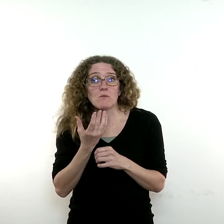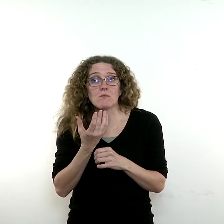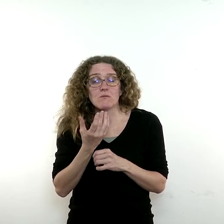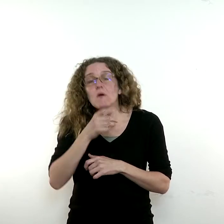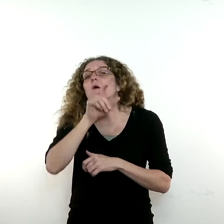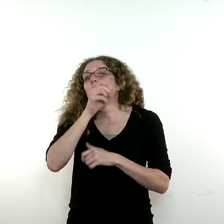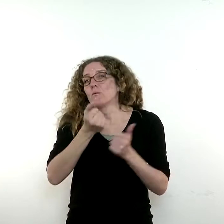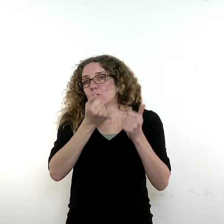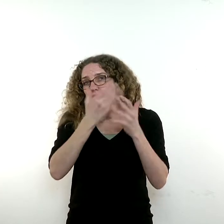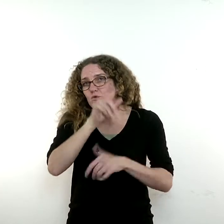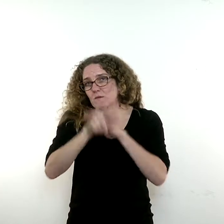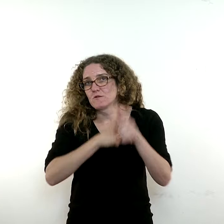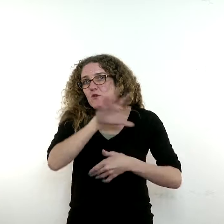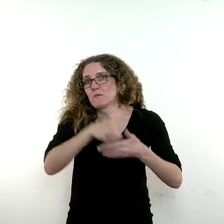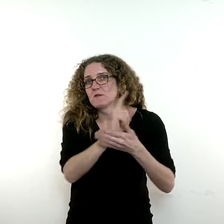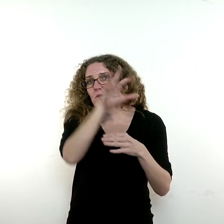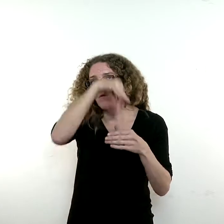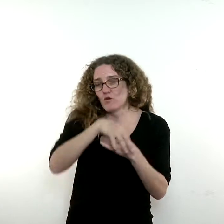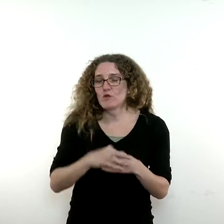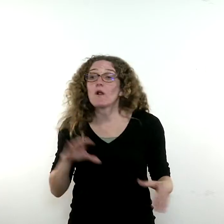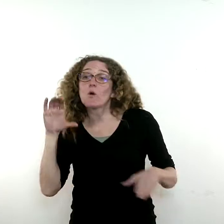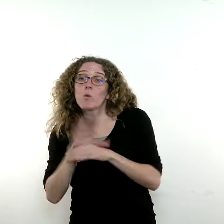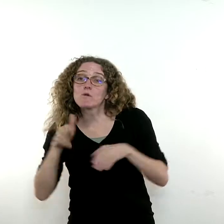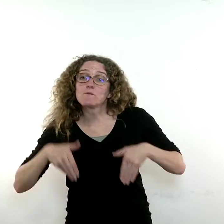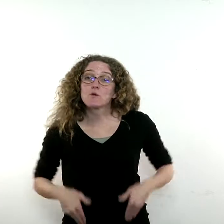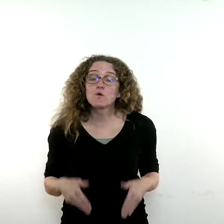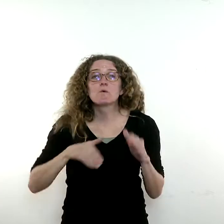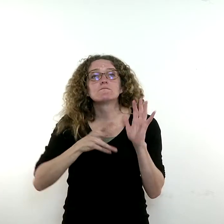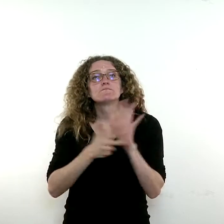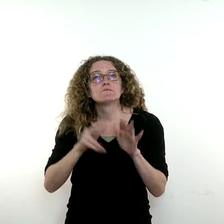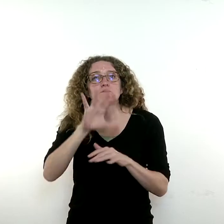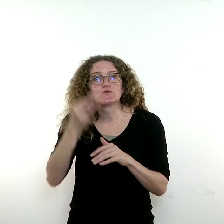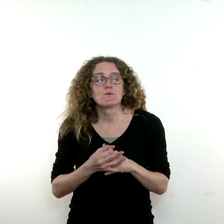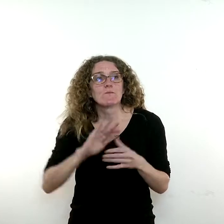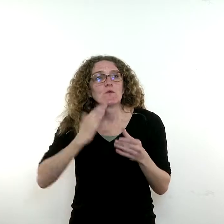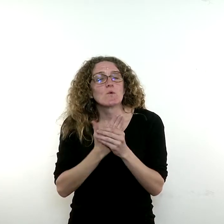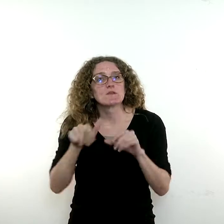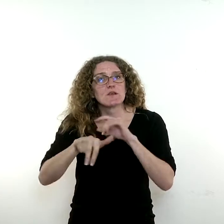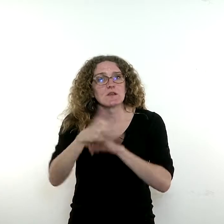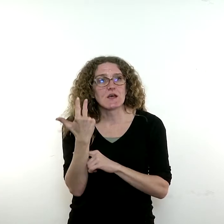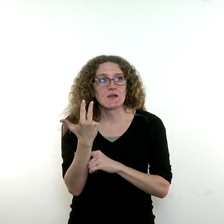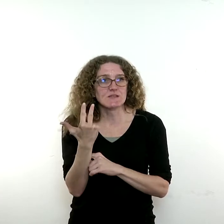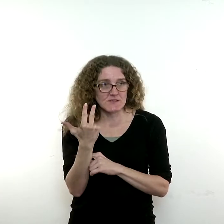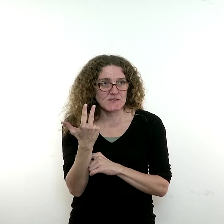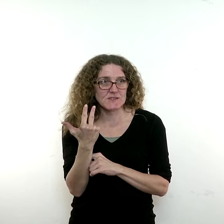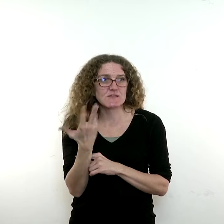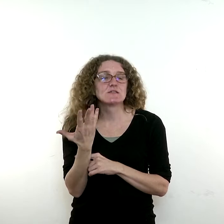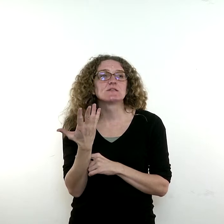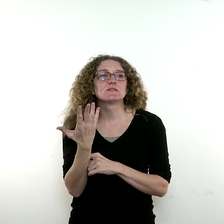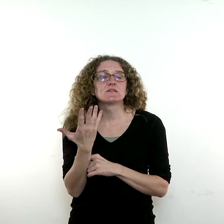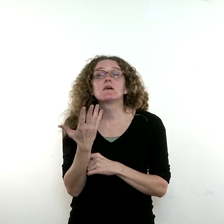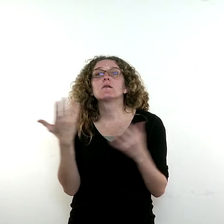Contre? Abstention? Adopté à l'unanimité. Affaire 13, délégation de service public pour la